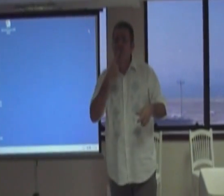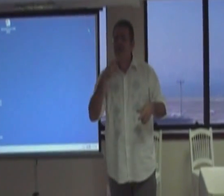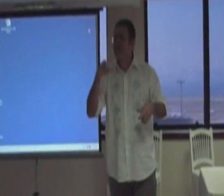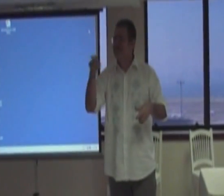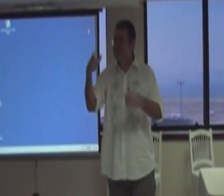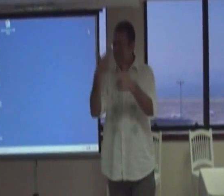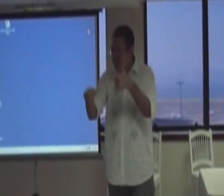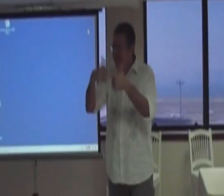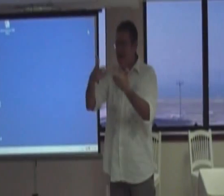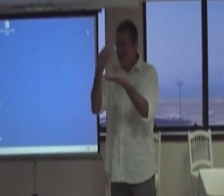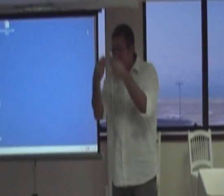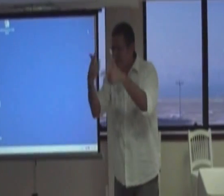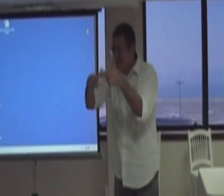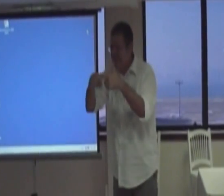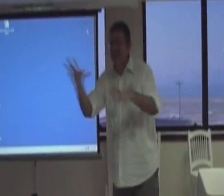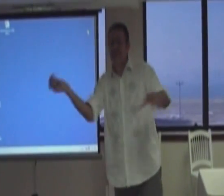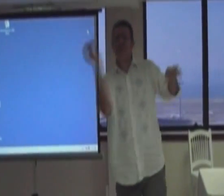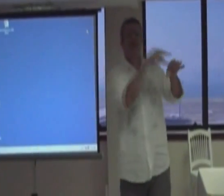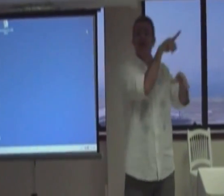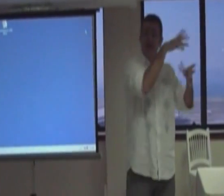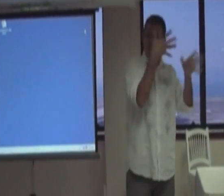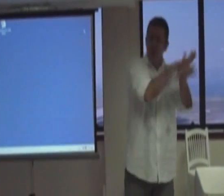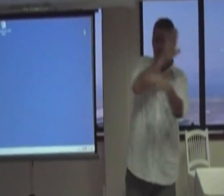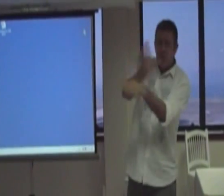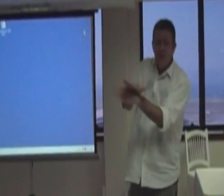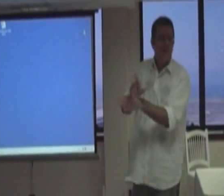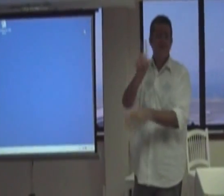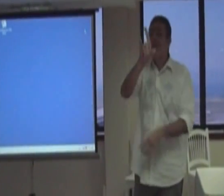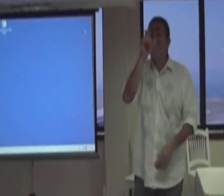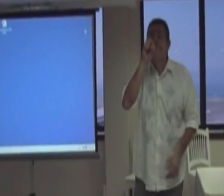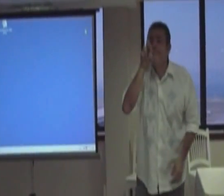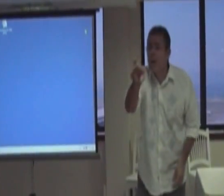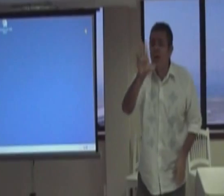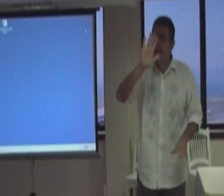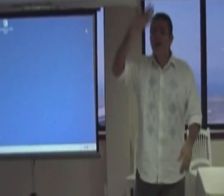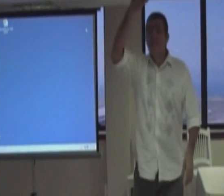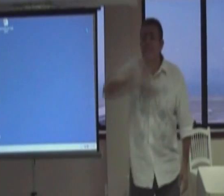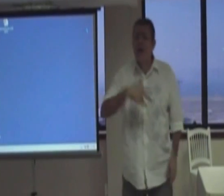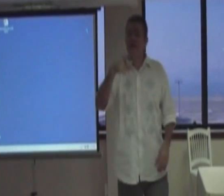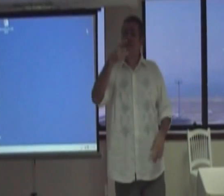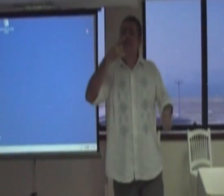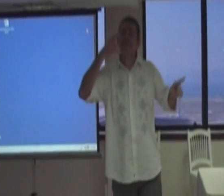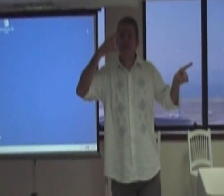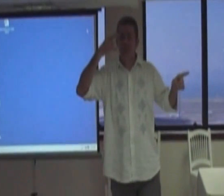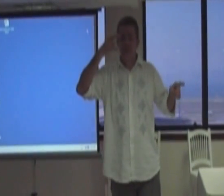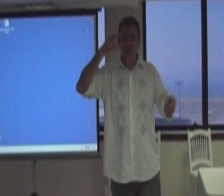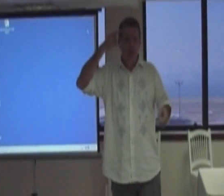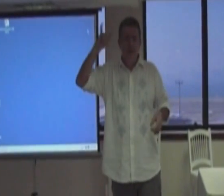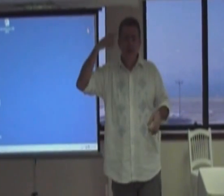social, por exemplo, atingindo o mestrado. A inclusão, e infelizmente nós não temos visto esse tipo